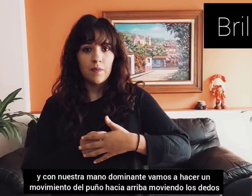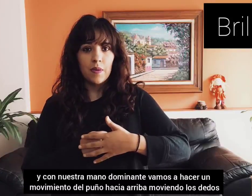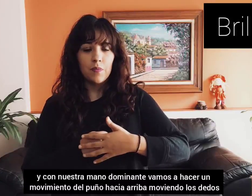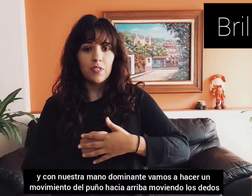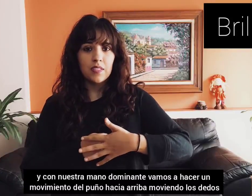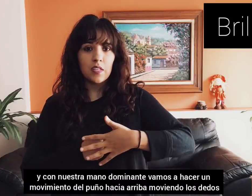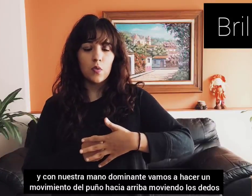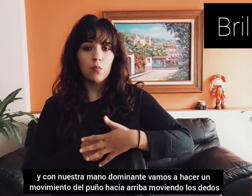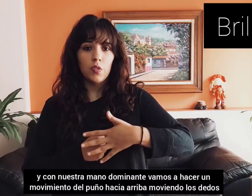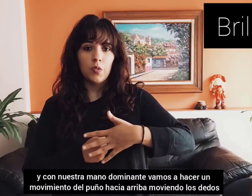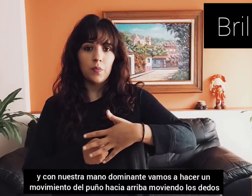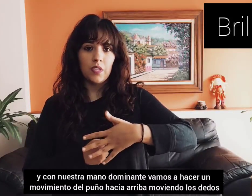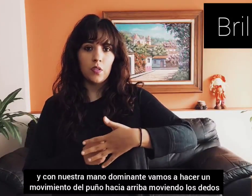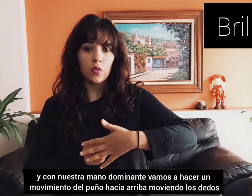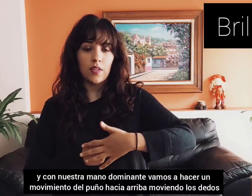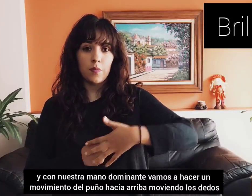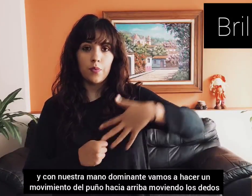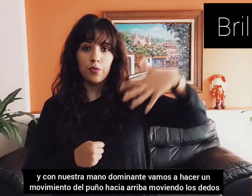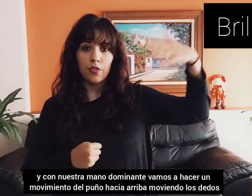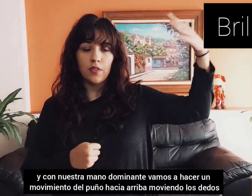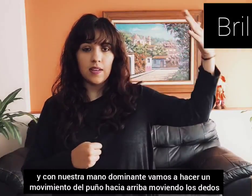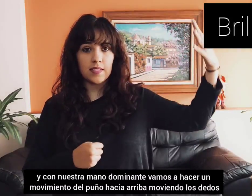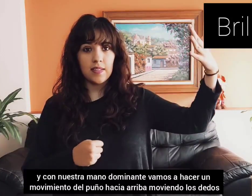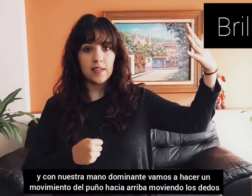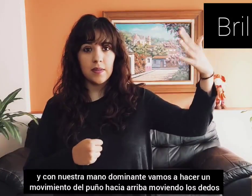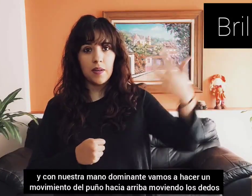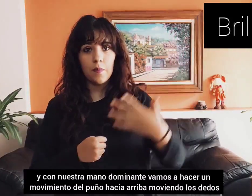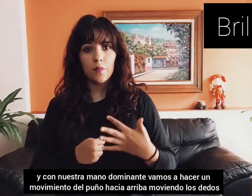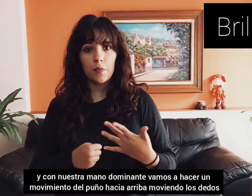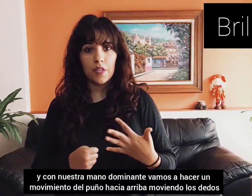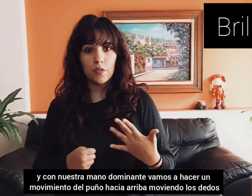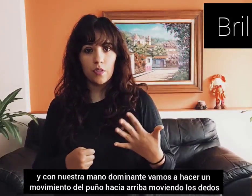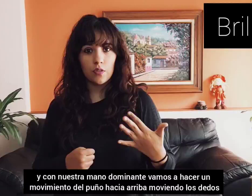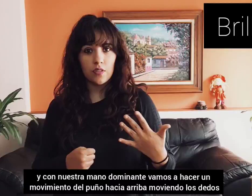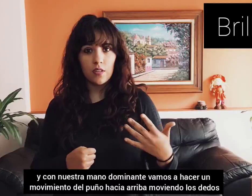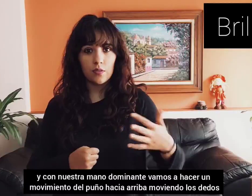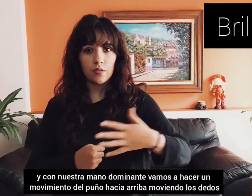vamos a hacer un movimiento del puño hacia arriba, moviendo los dedos.